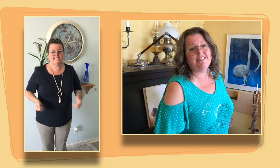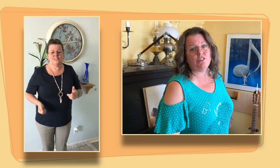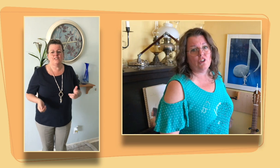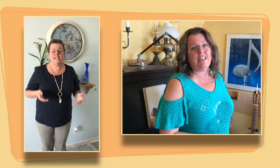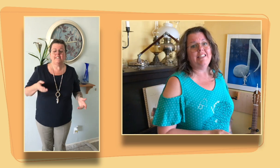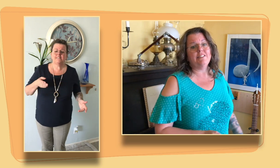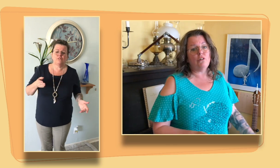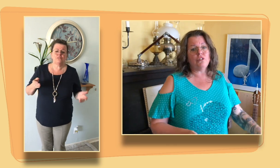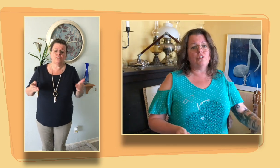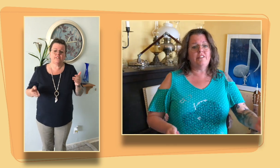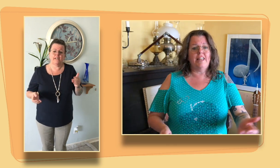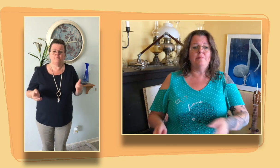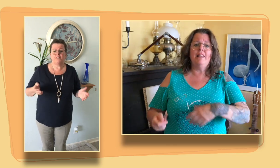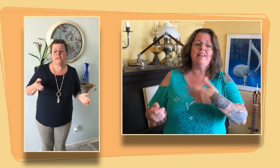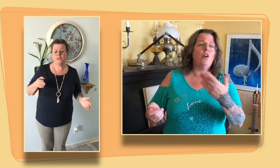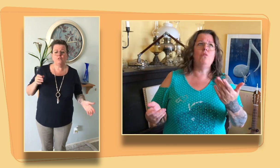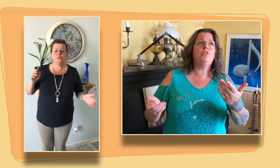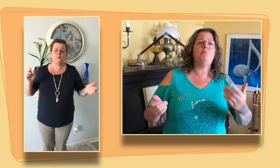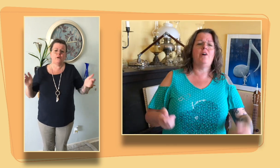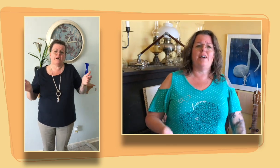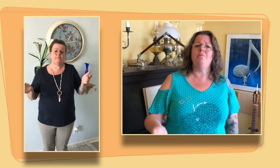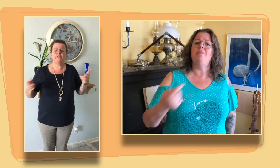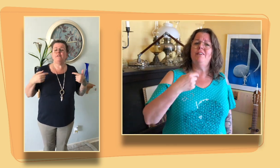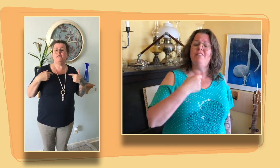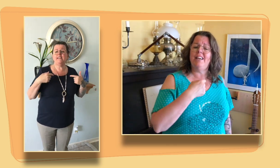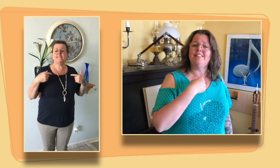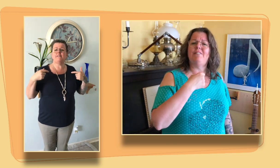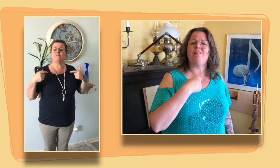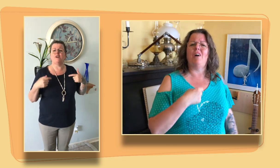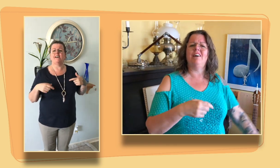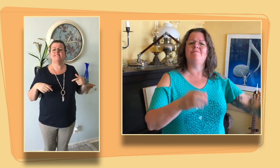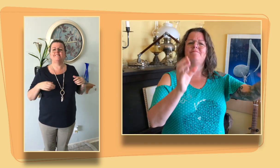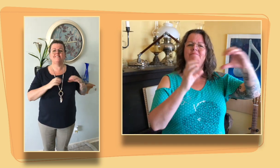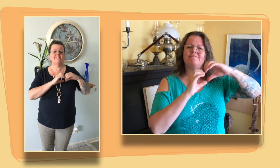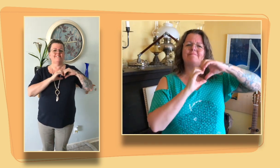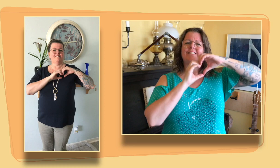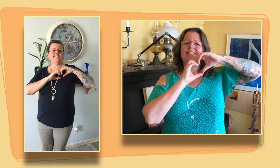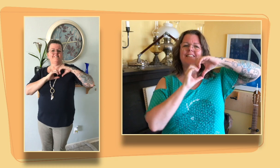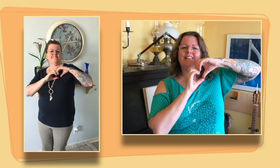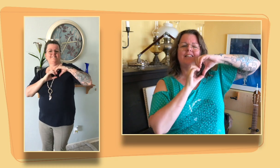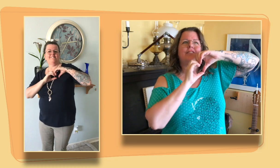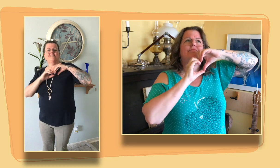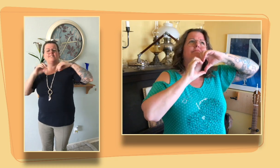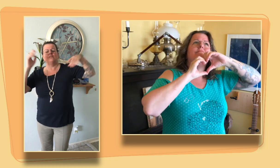Laisse les autres te t'aiment, tes drôles de poèmes, et viens avec moi.